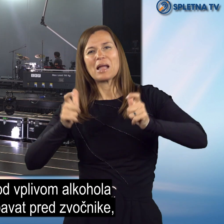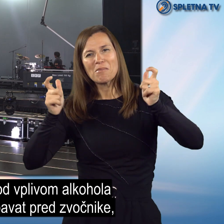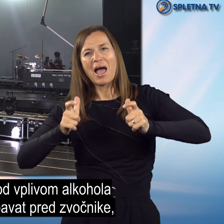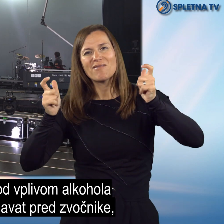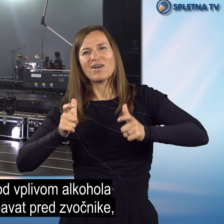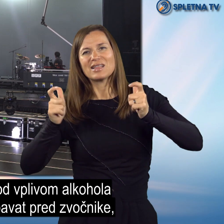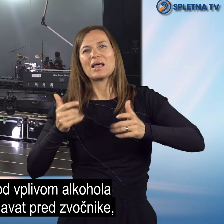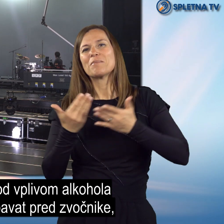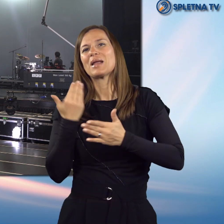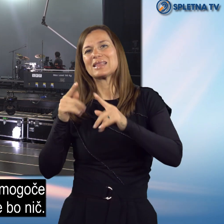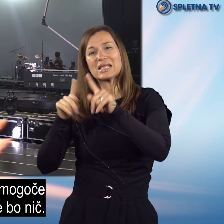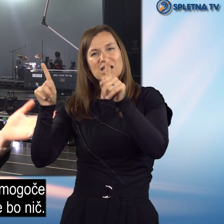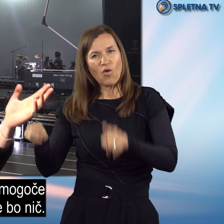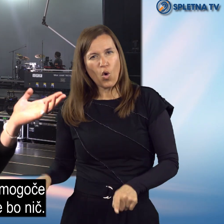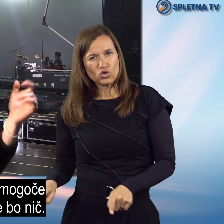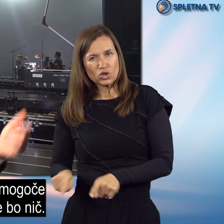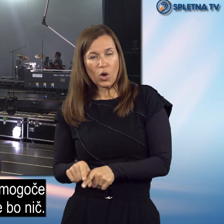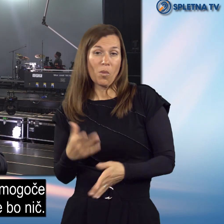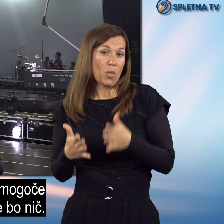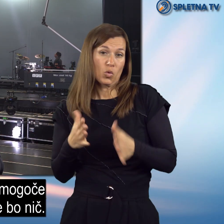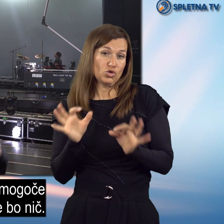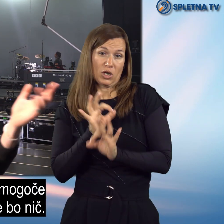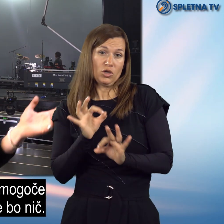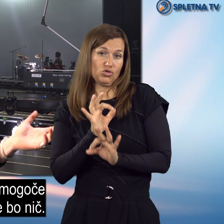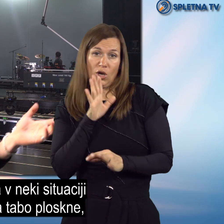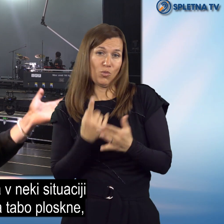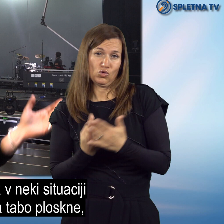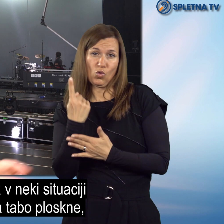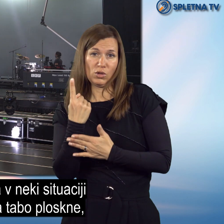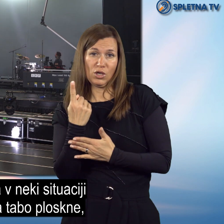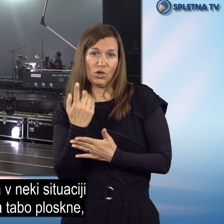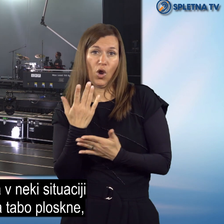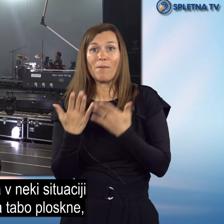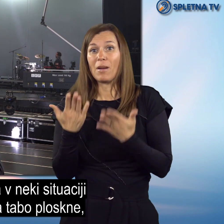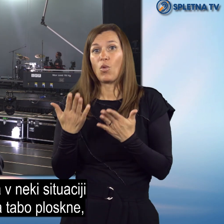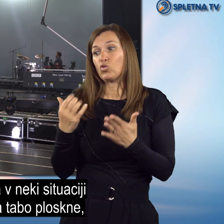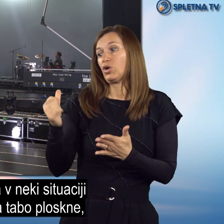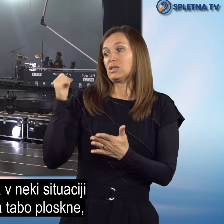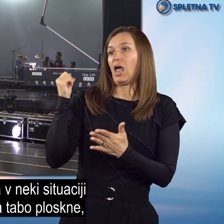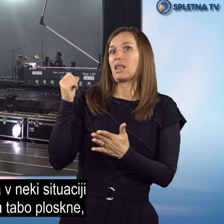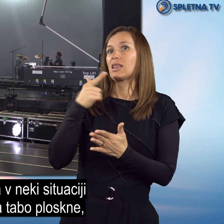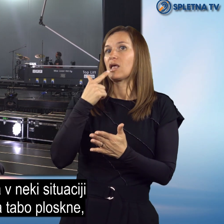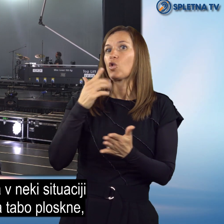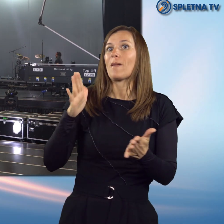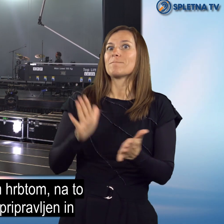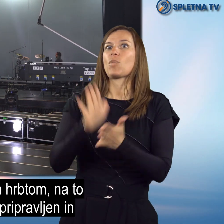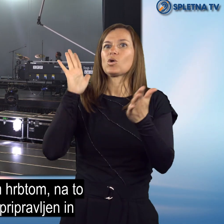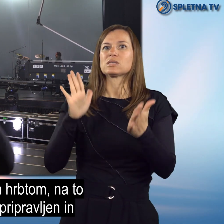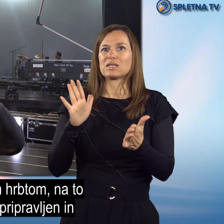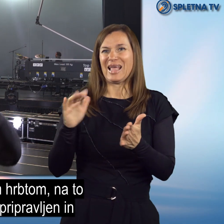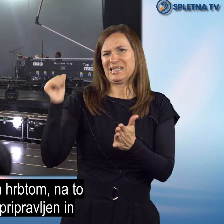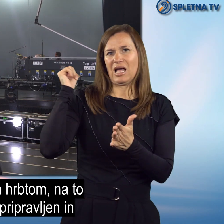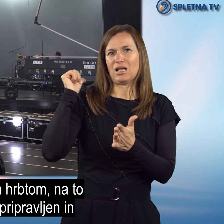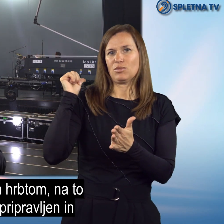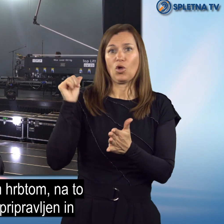zabavati pred zvočnike, mogoče ti nič ne bo, je lahko v neki situaciji nekdo za tabo ploskne